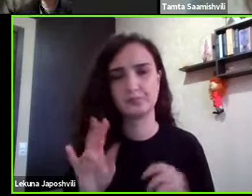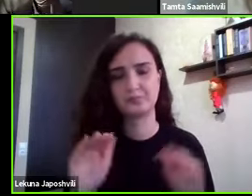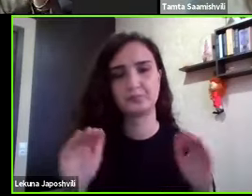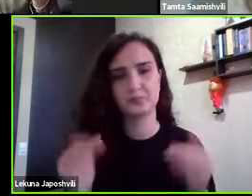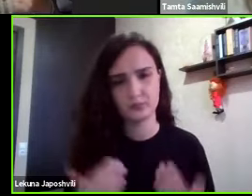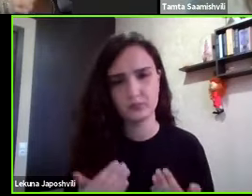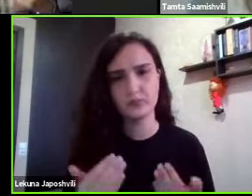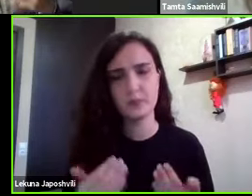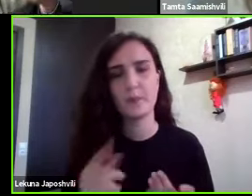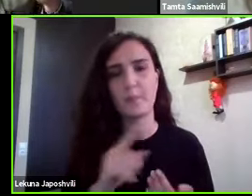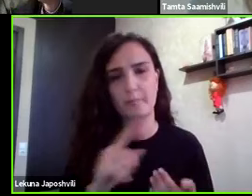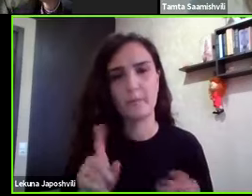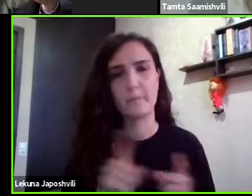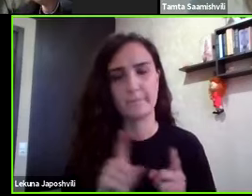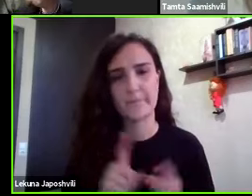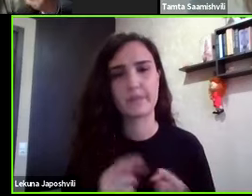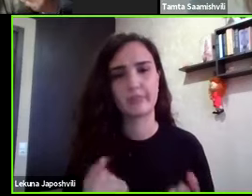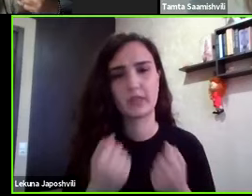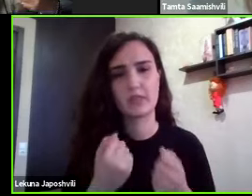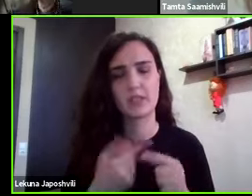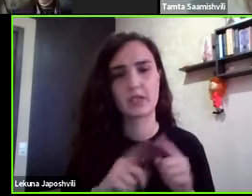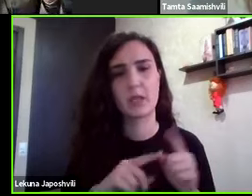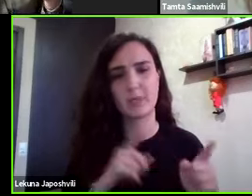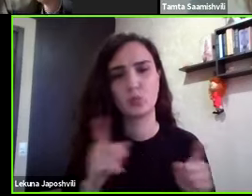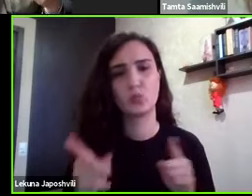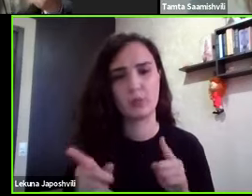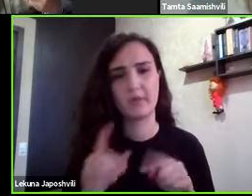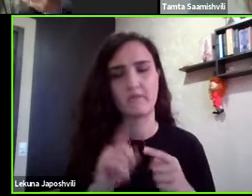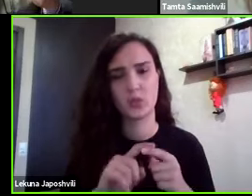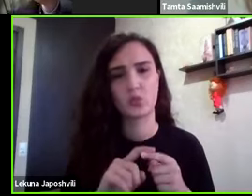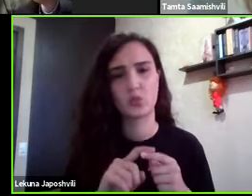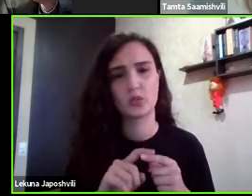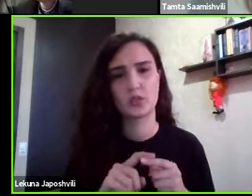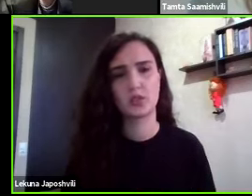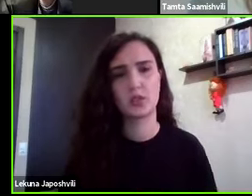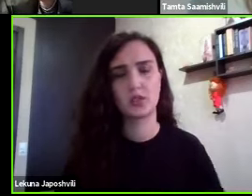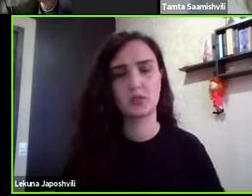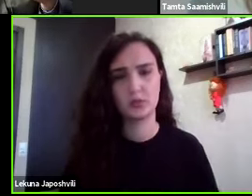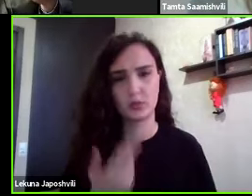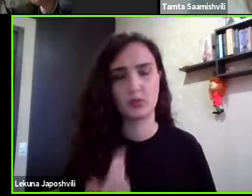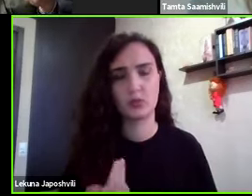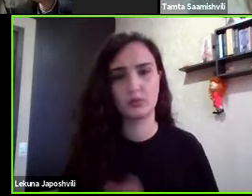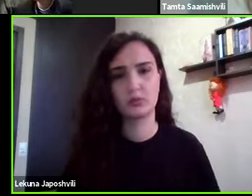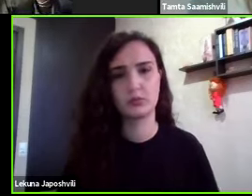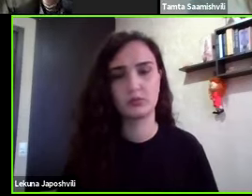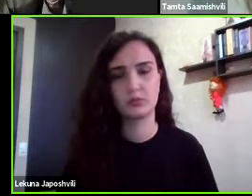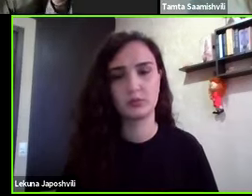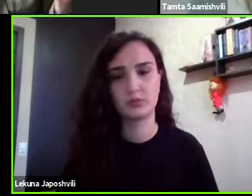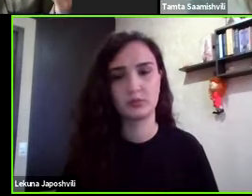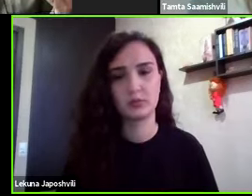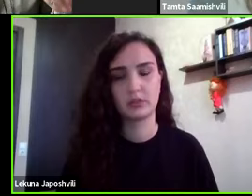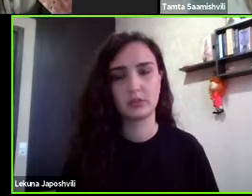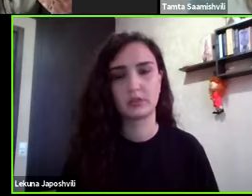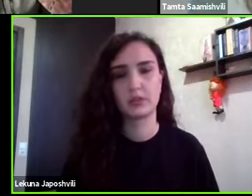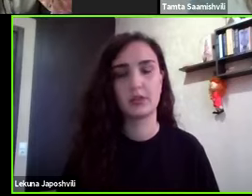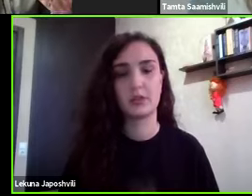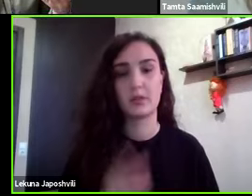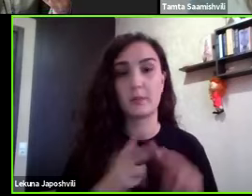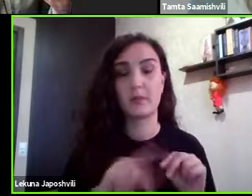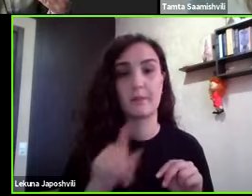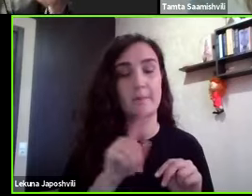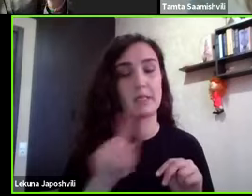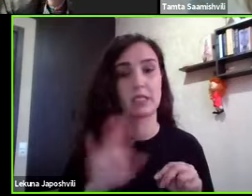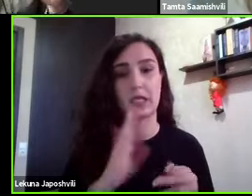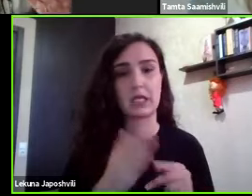ნაკლებად, მაგრამ მაინც გვიცავს ამა თუ იმ ვირუსისაგან. ხო? მაგრამ ეს არ არის ახლა